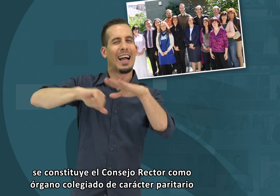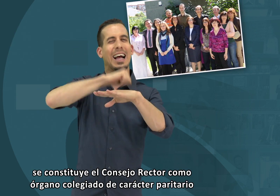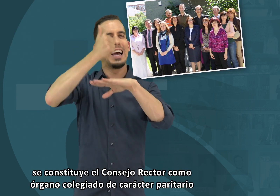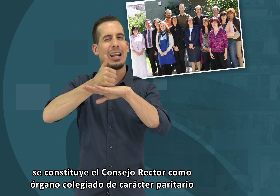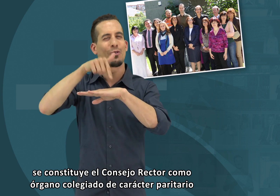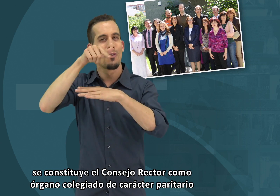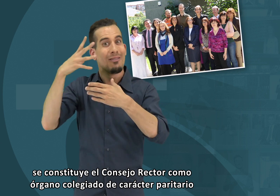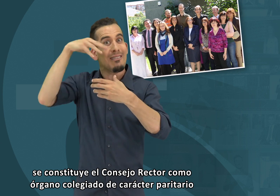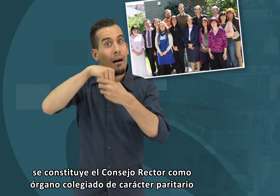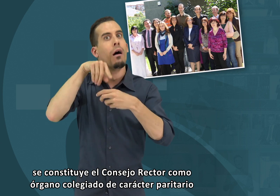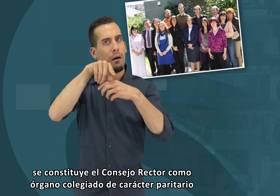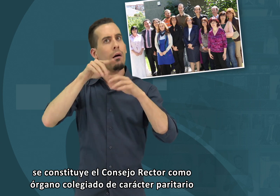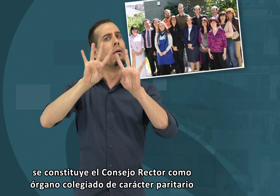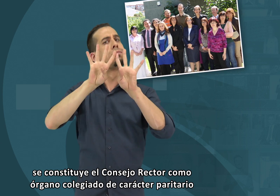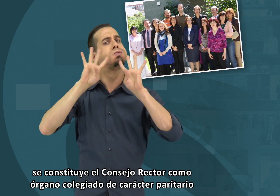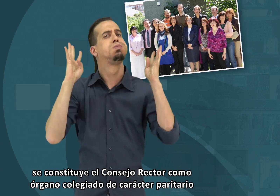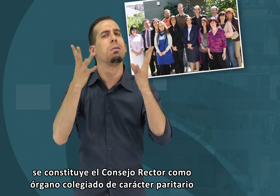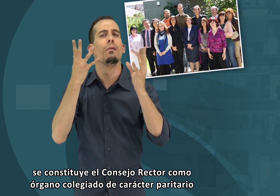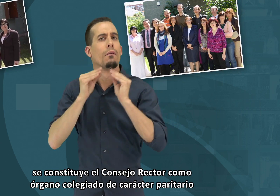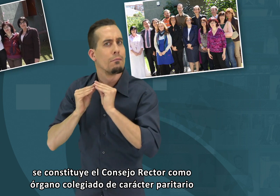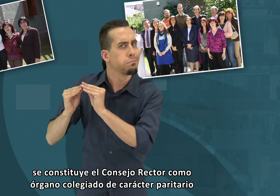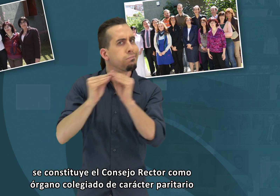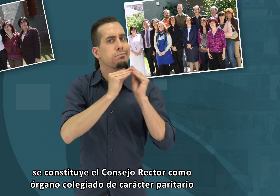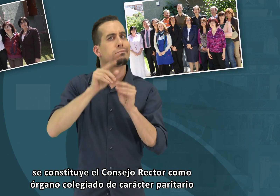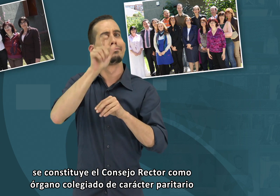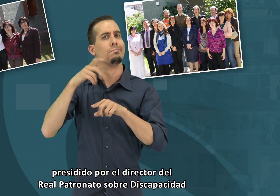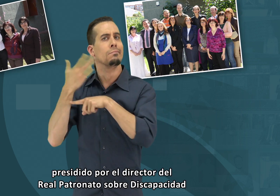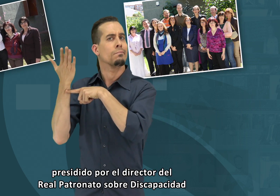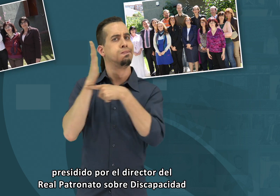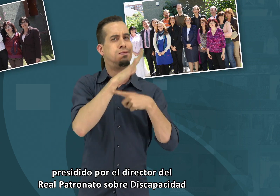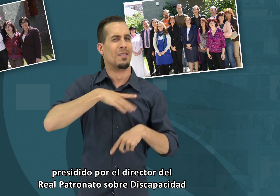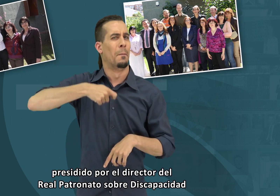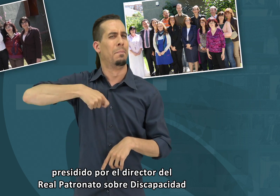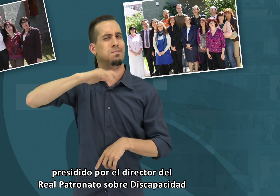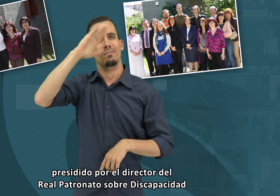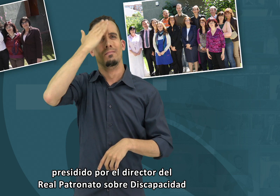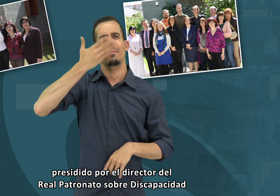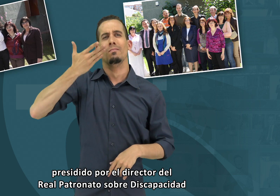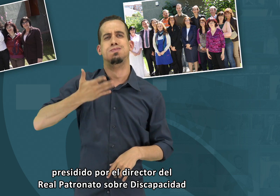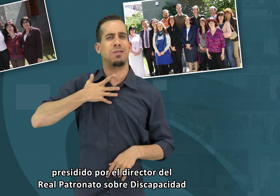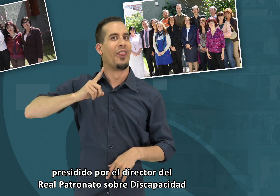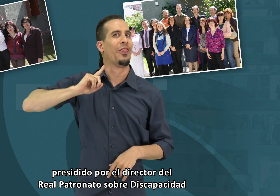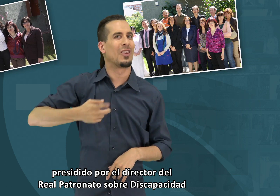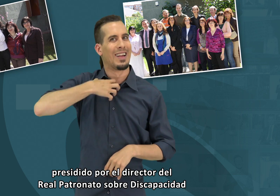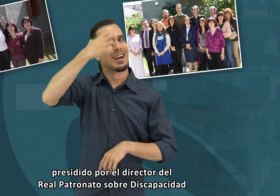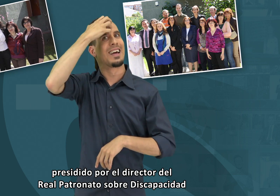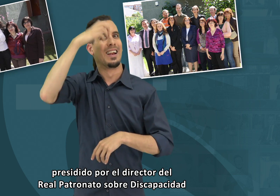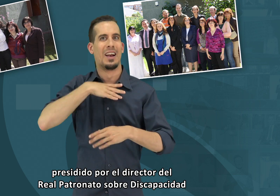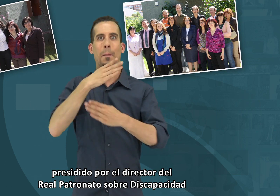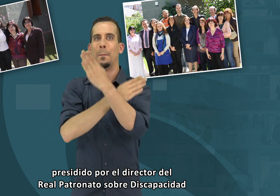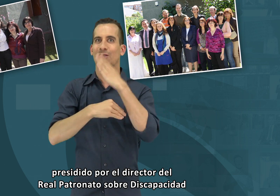de carácter paritario, presidido por el director del Real Patronato sobre Discapacidad y formado